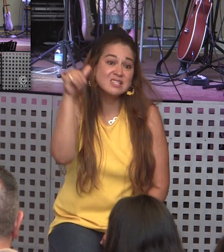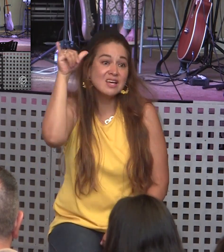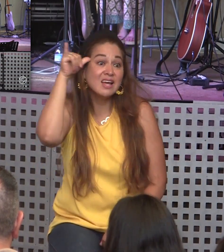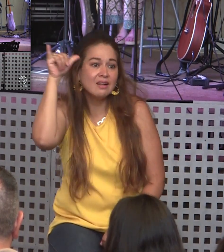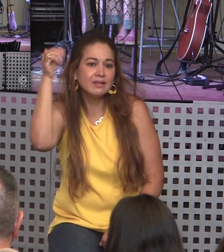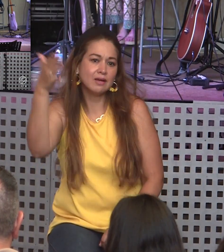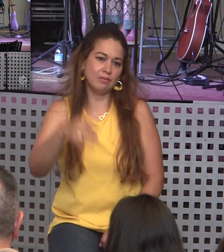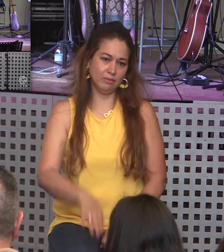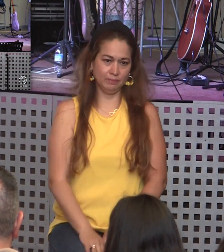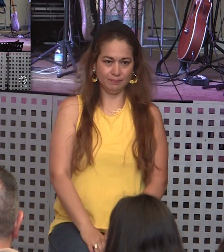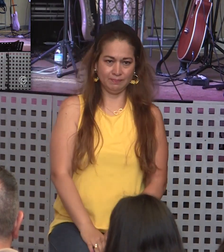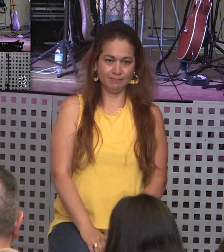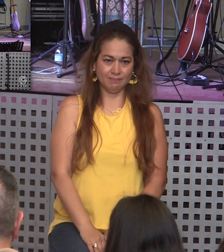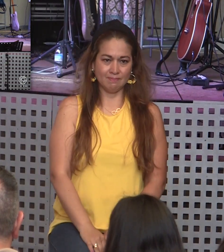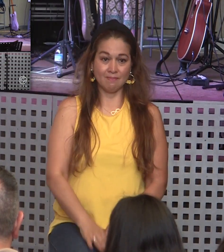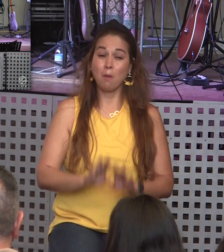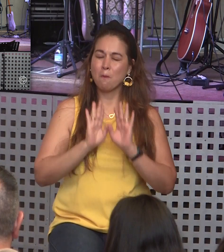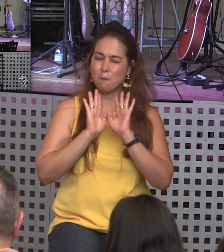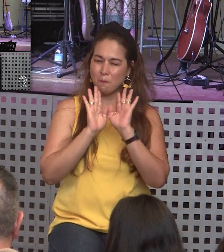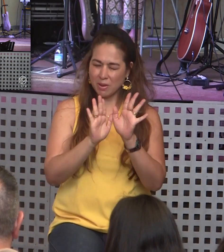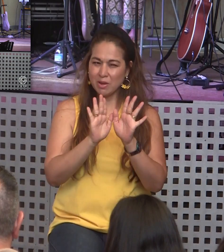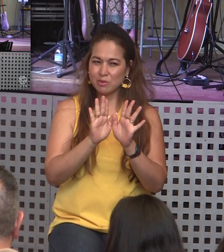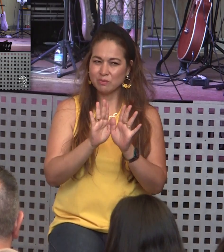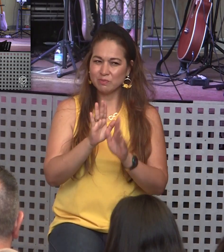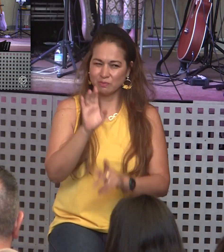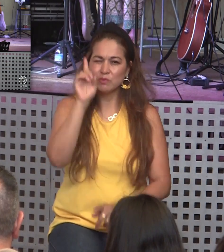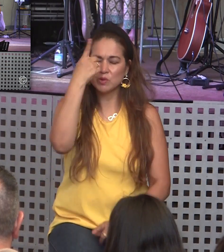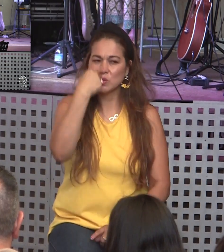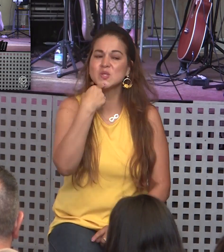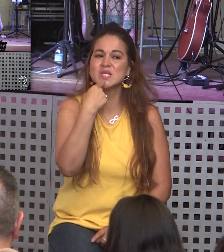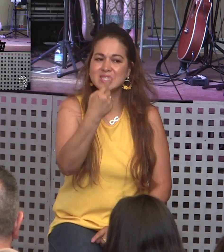la perspectiva del Espíritu de Dios.